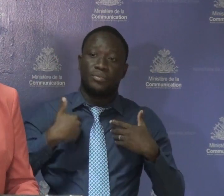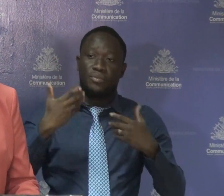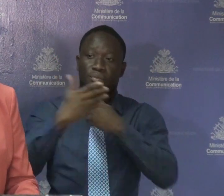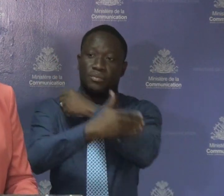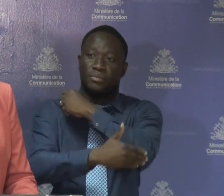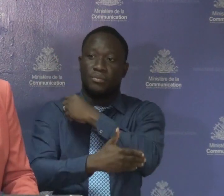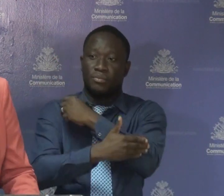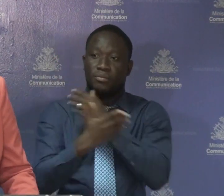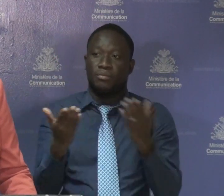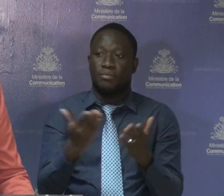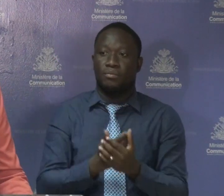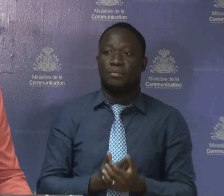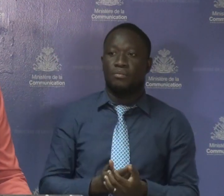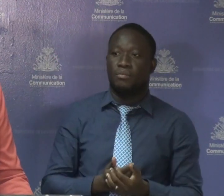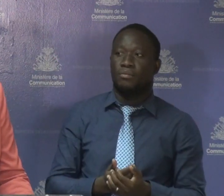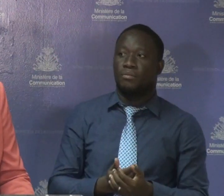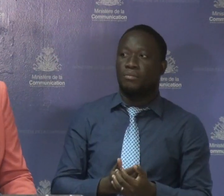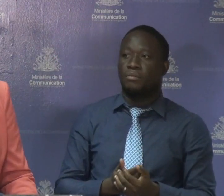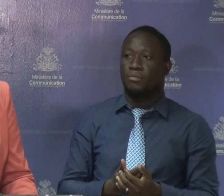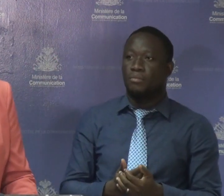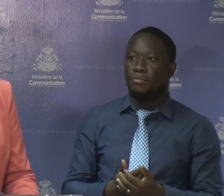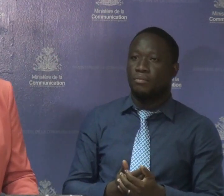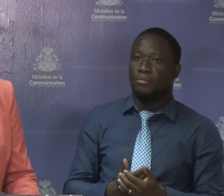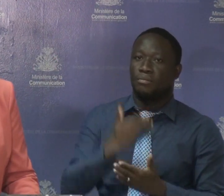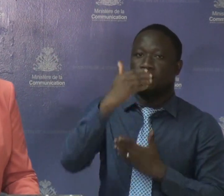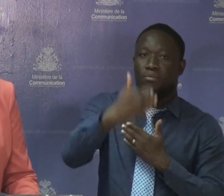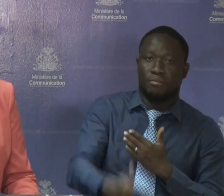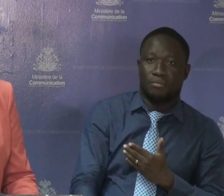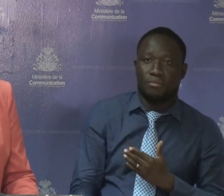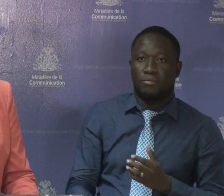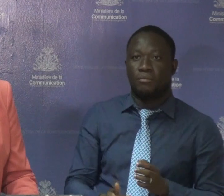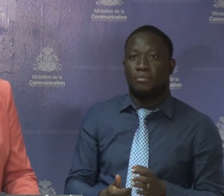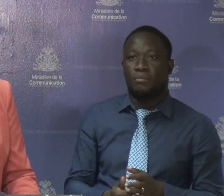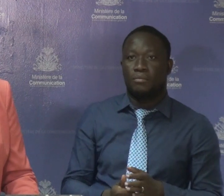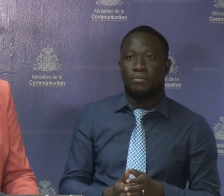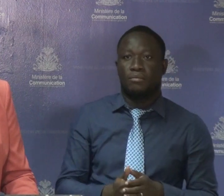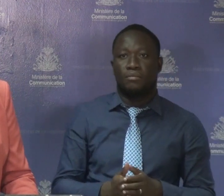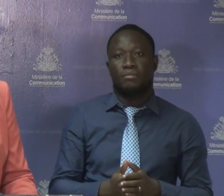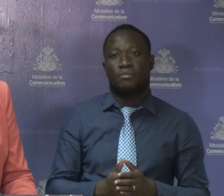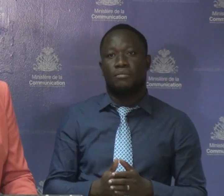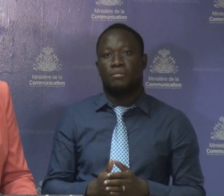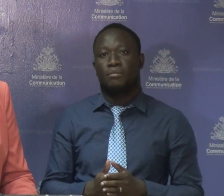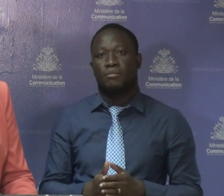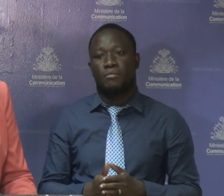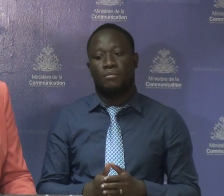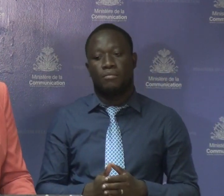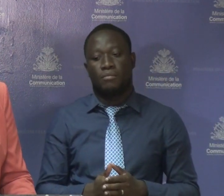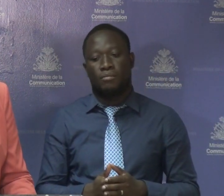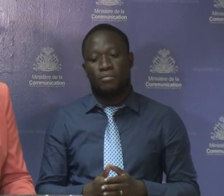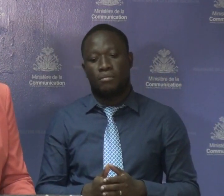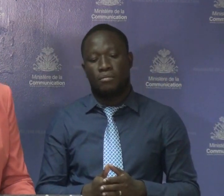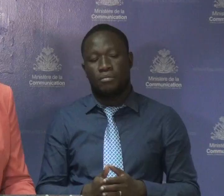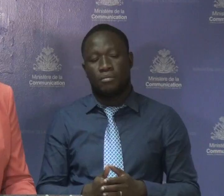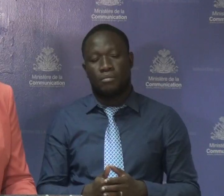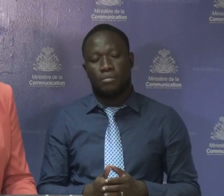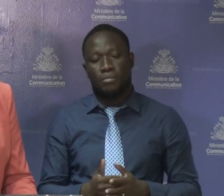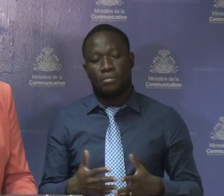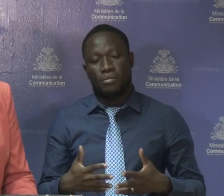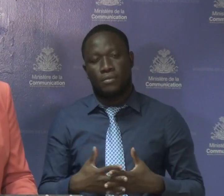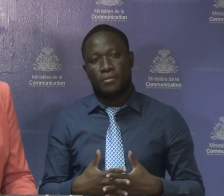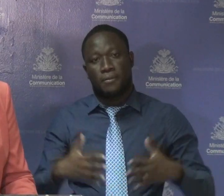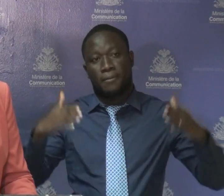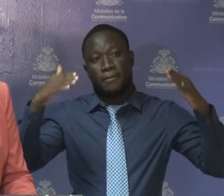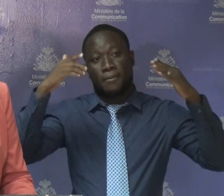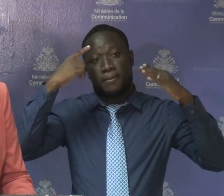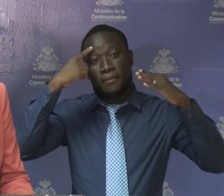en Haïti. Ensuite, et au niveau de promotion en tout que nous avons continué au niveau